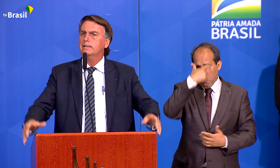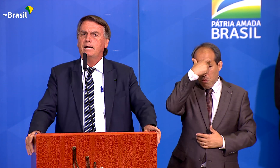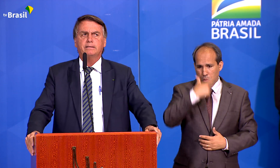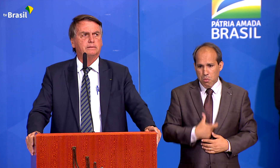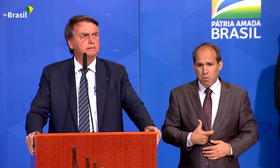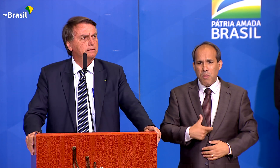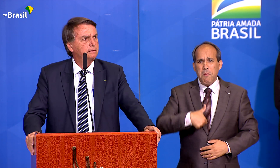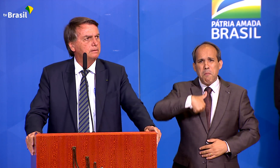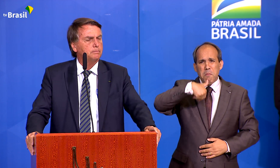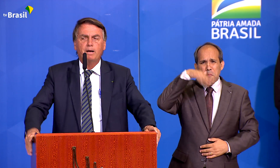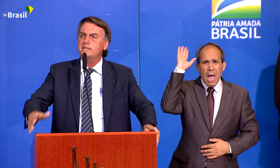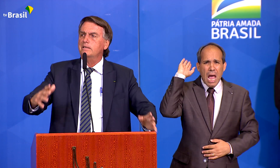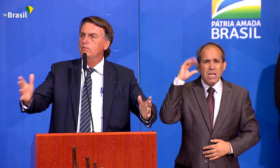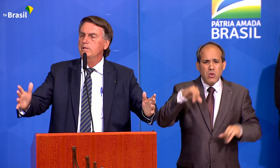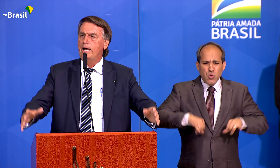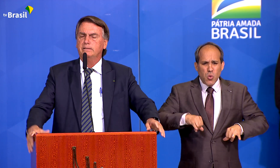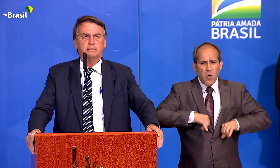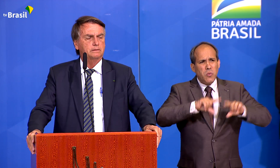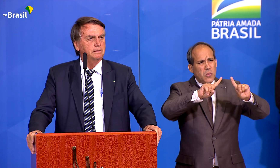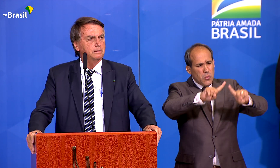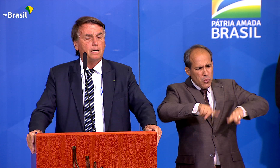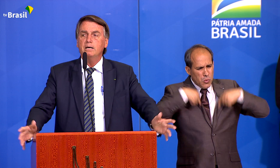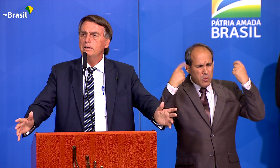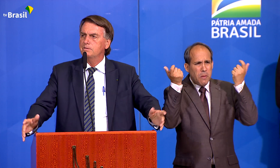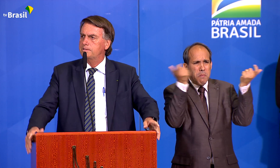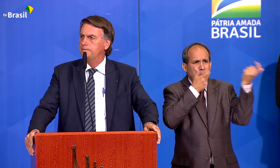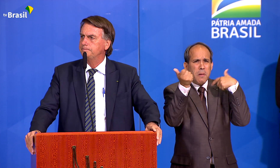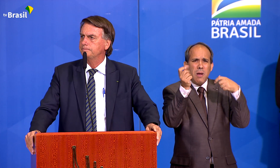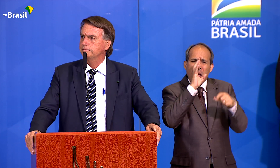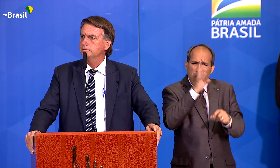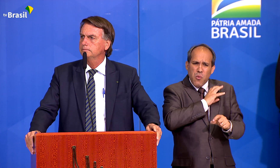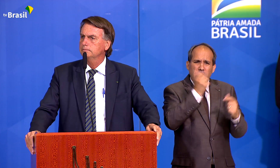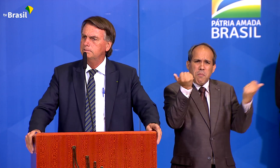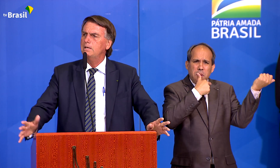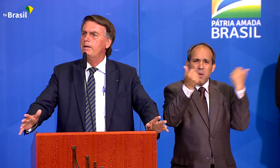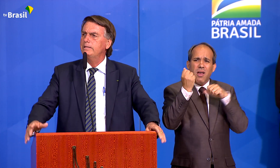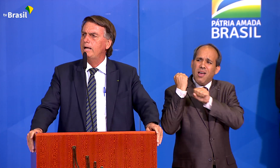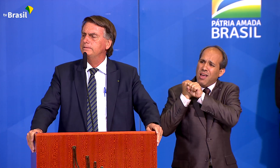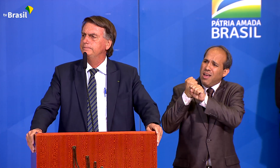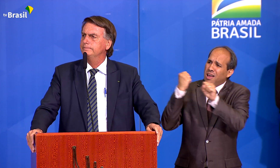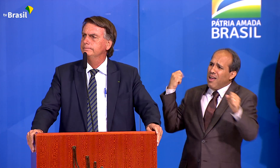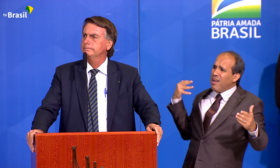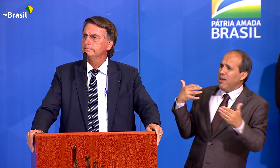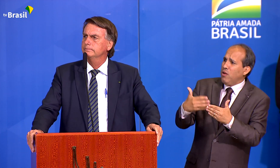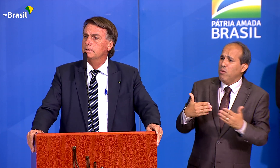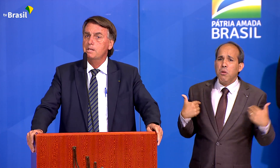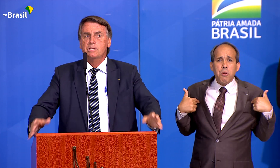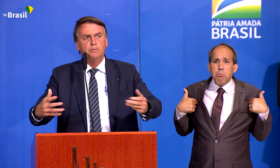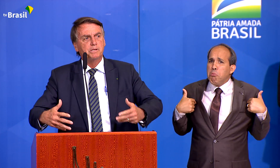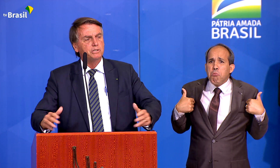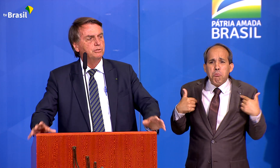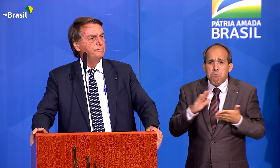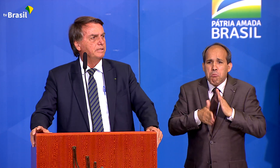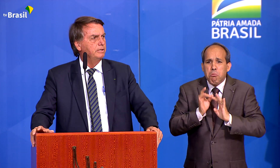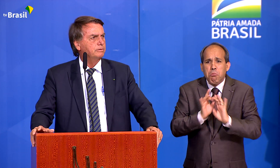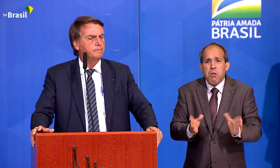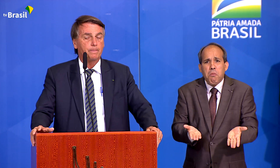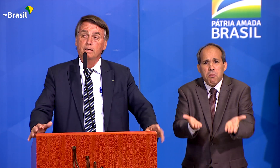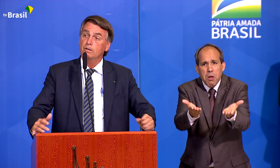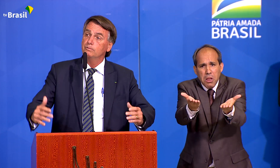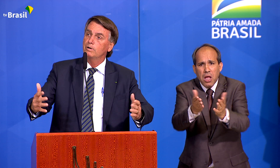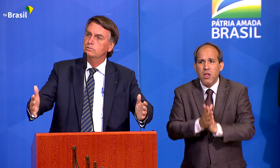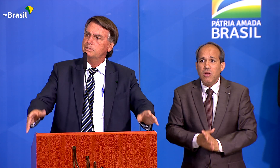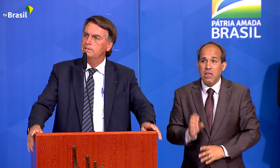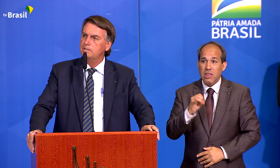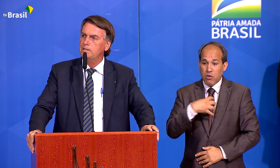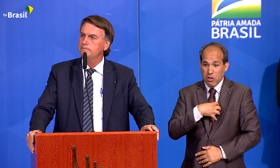mais atacada mais Calloni ada anos da Liberdade E se eu me sentir ofendido